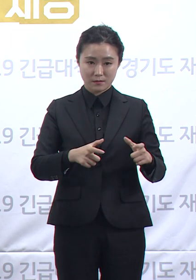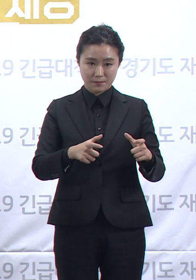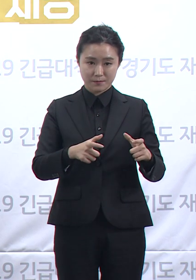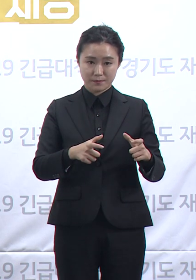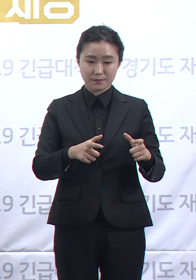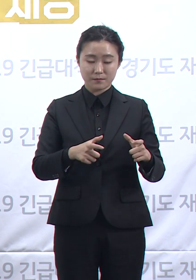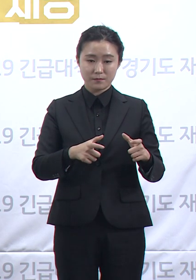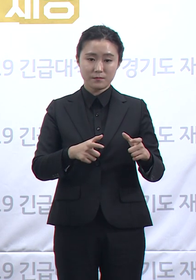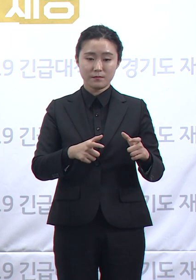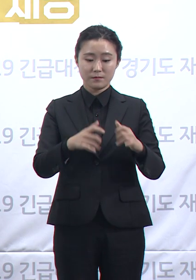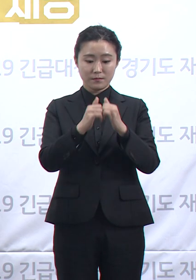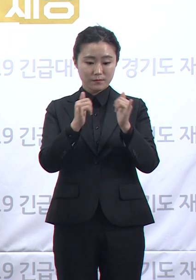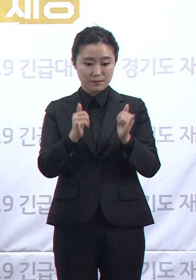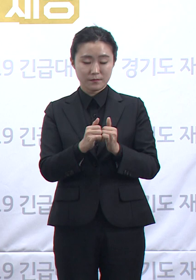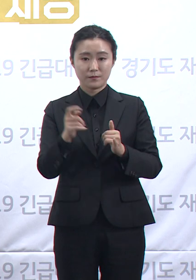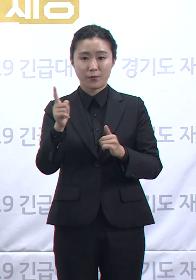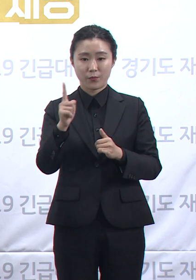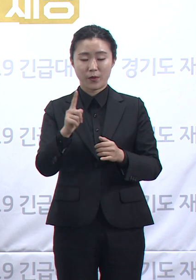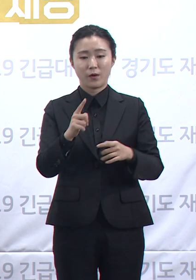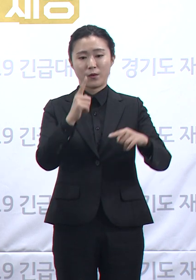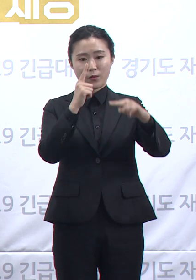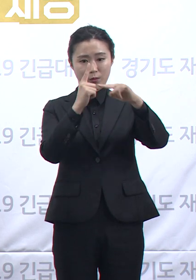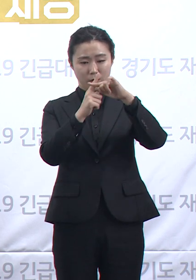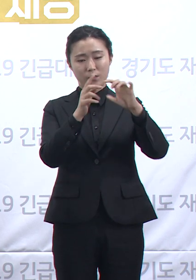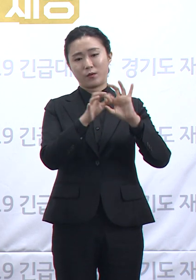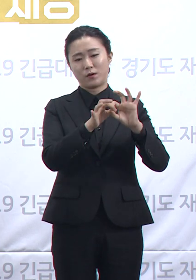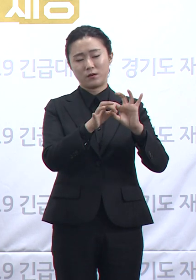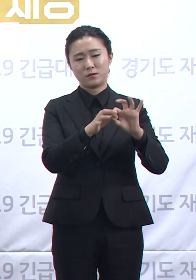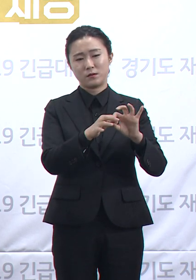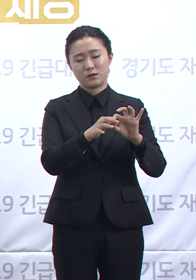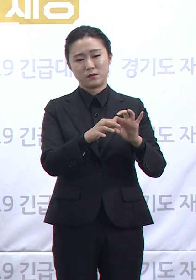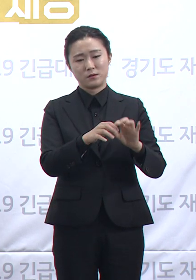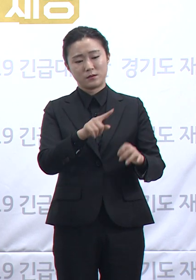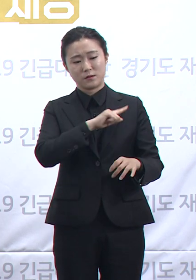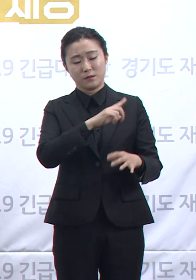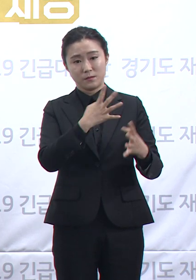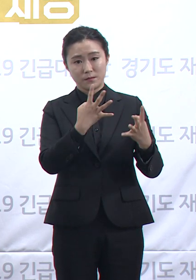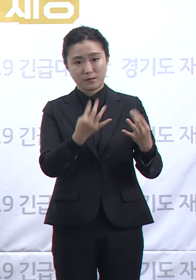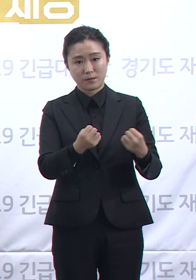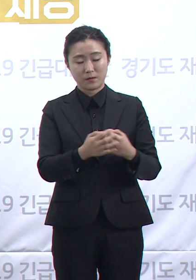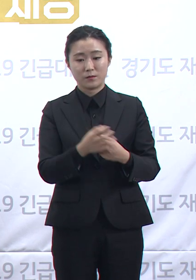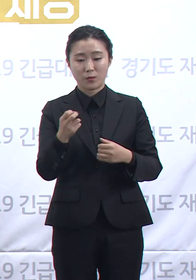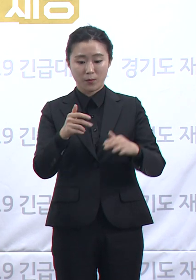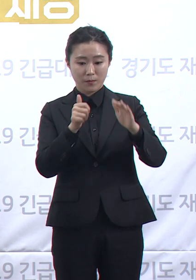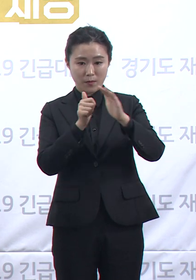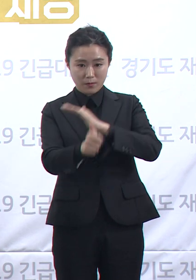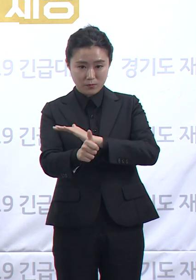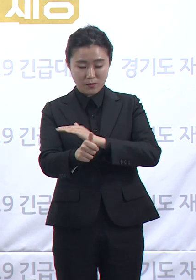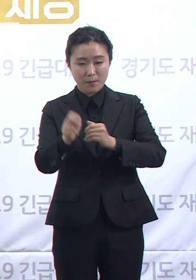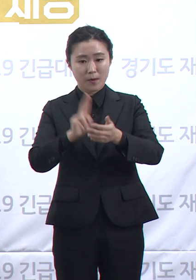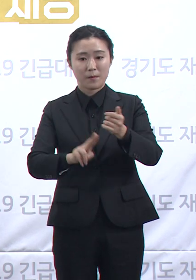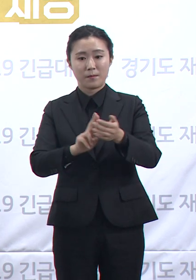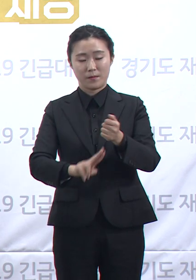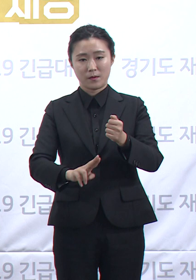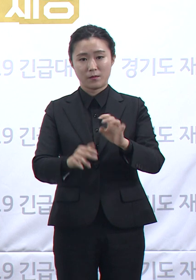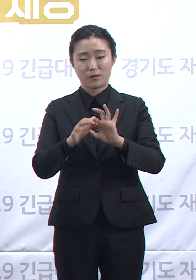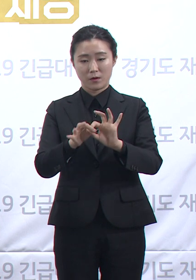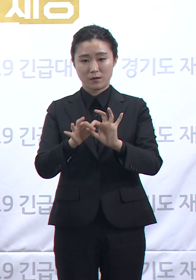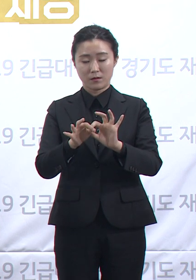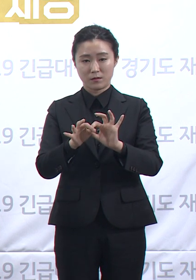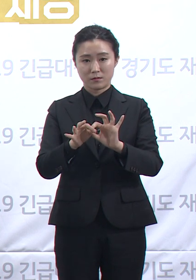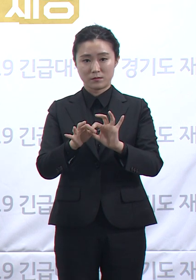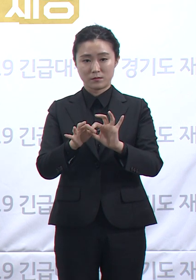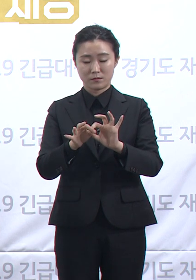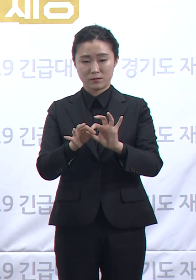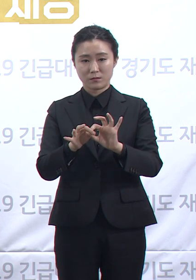지역사회에서는 교회 유행 관련 사망이 20례로 가장 많았습니다. 방문 판매 사건 관련된 사망도